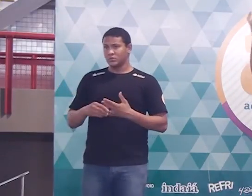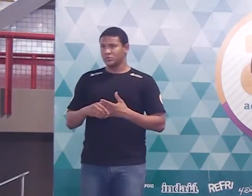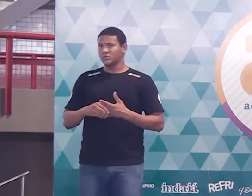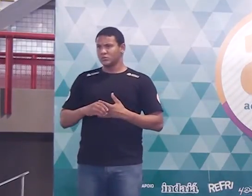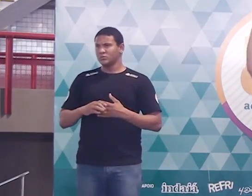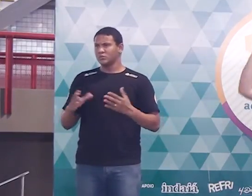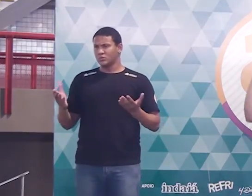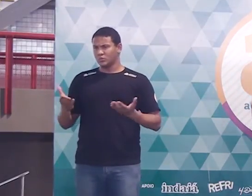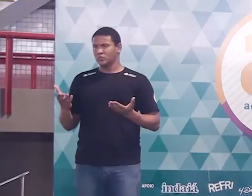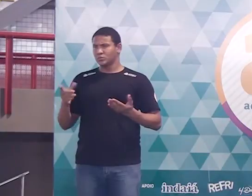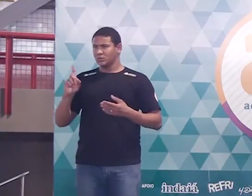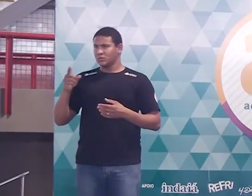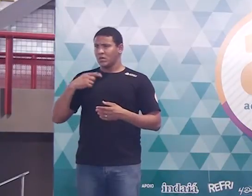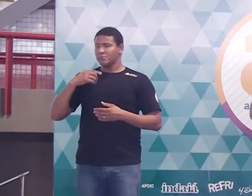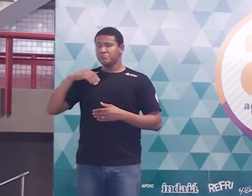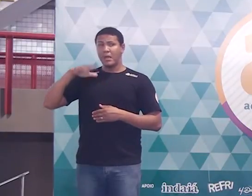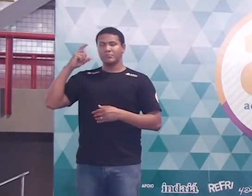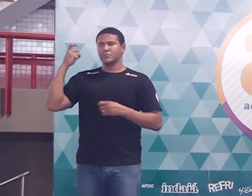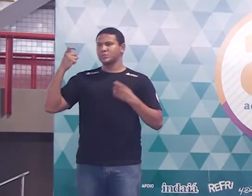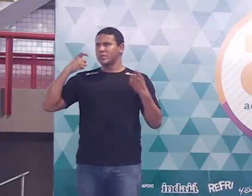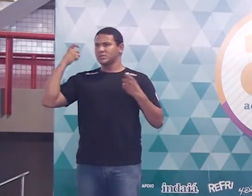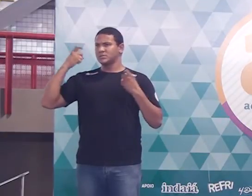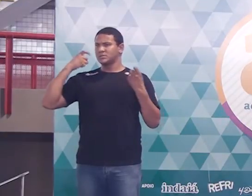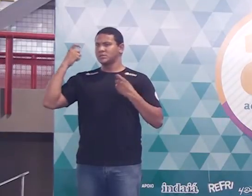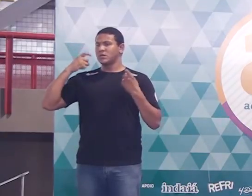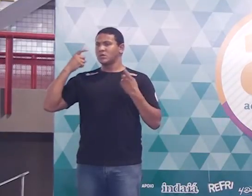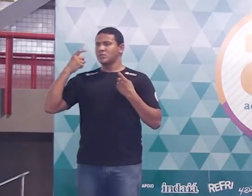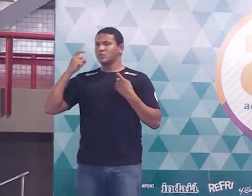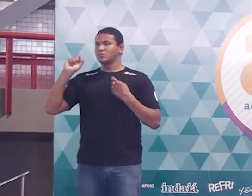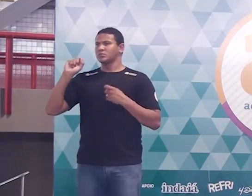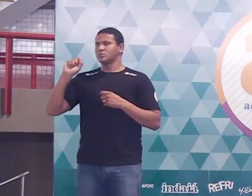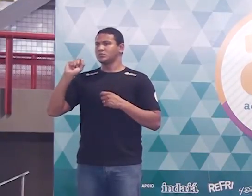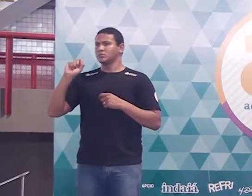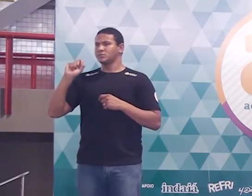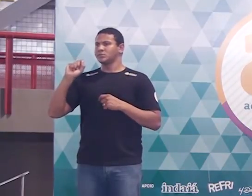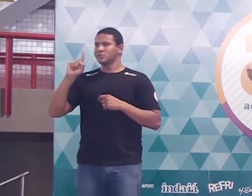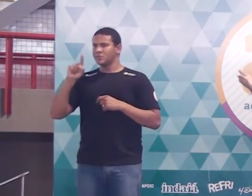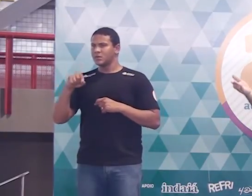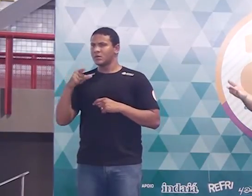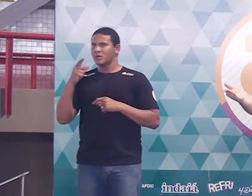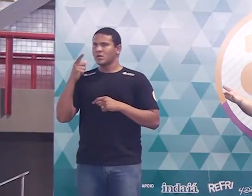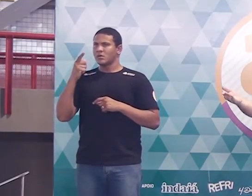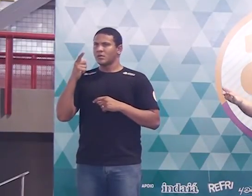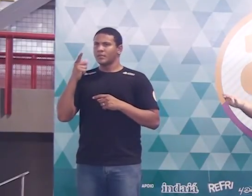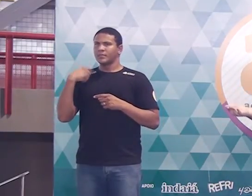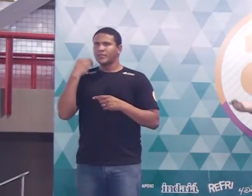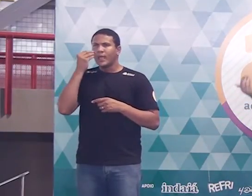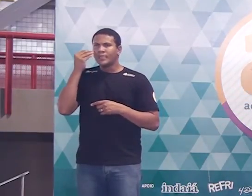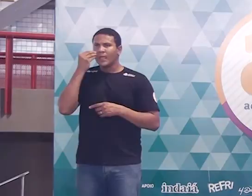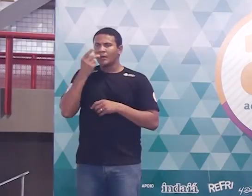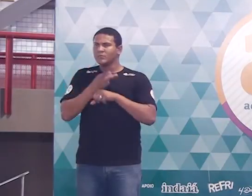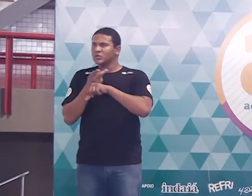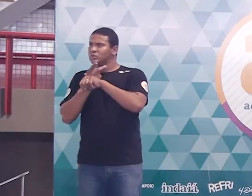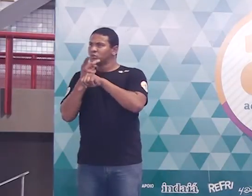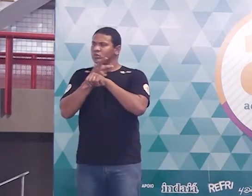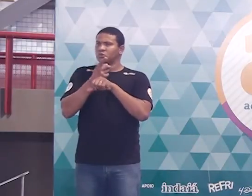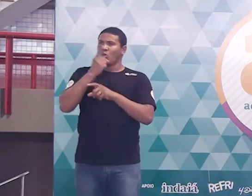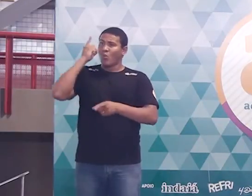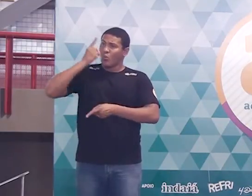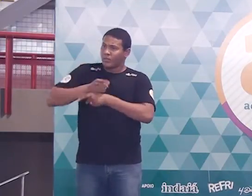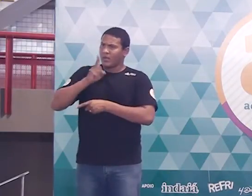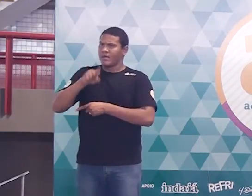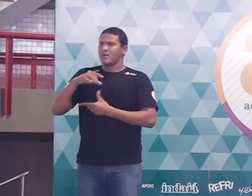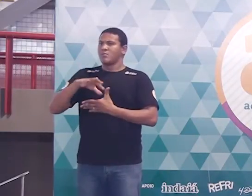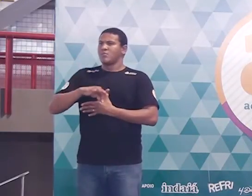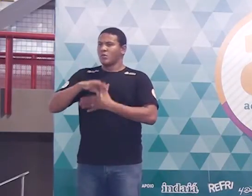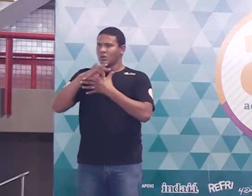maiores preocupações da humanidade é nós encontrarmos outras fontes de quê? De proteína para a